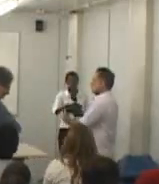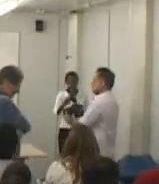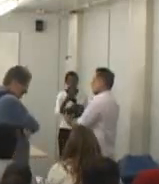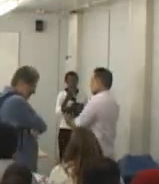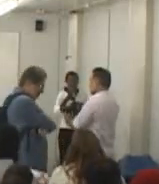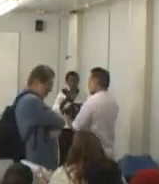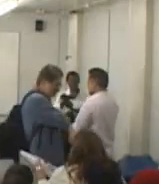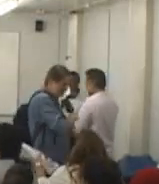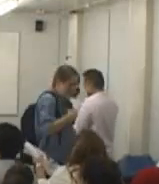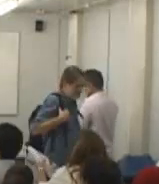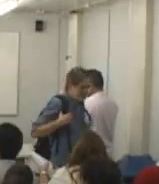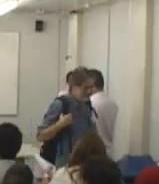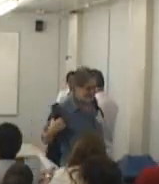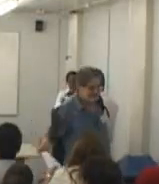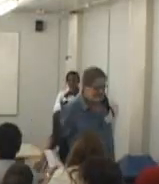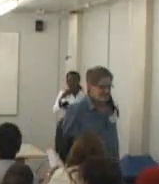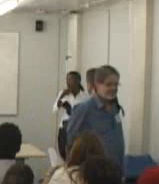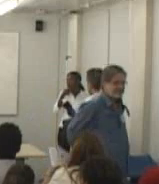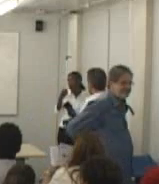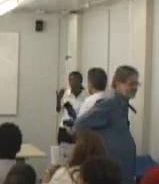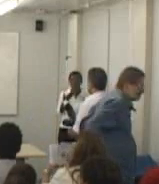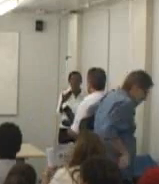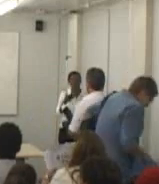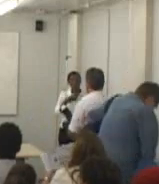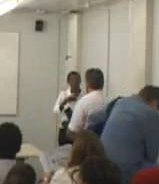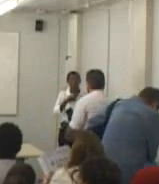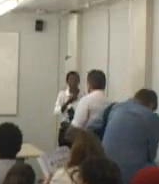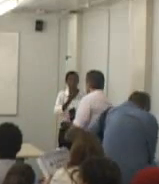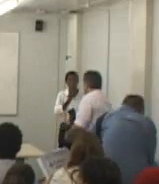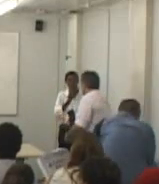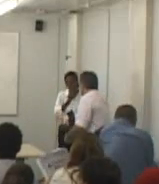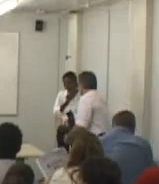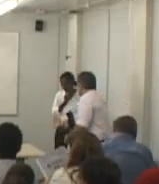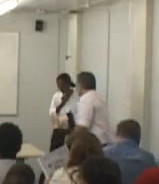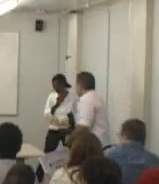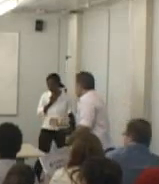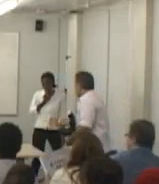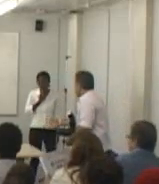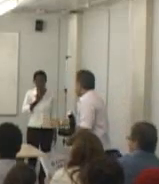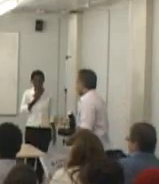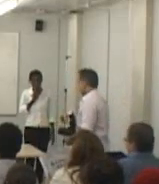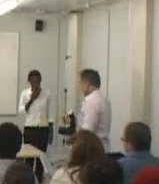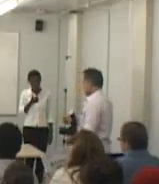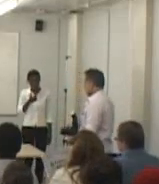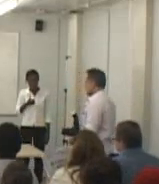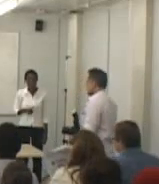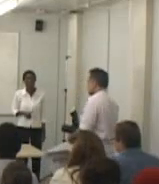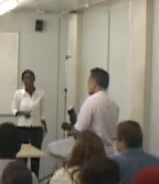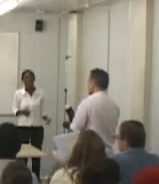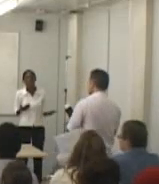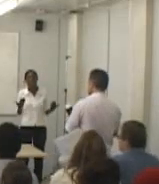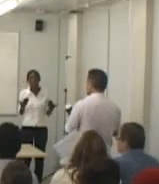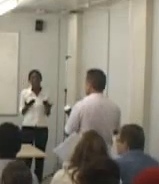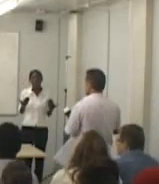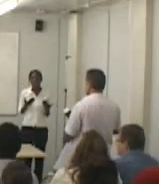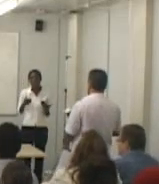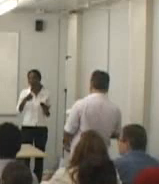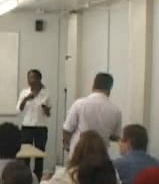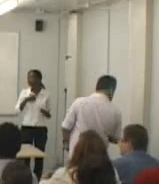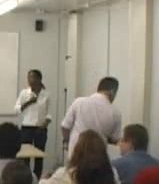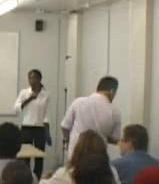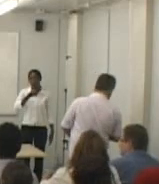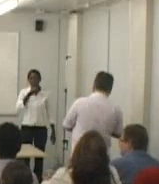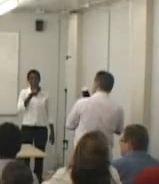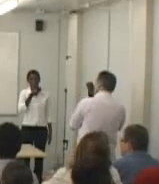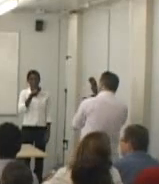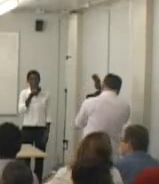em na transmissão ao vivo tá então vai ser um negócio meio esquizofrênico Mas faremos falaremos a um microfone que não sairá som